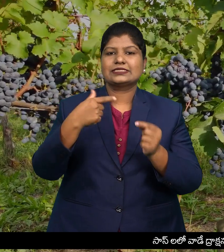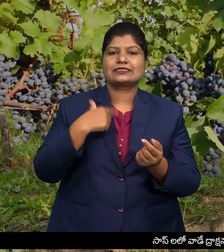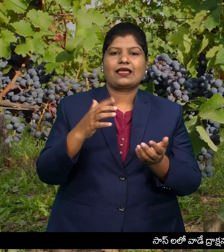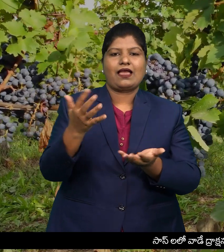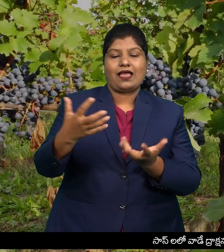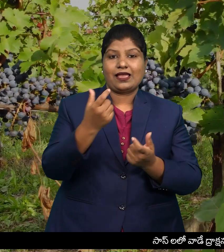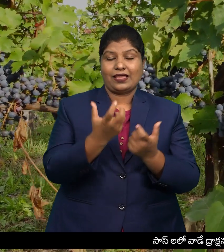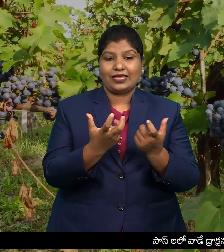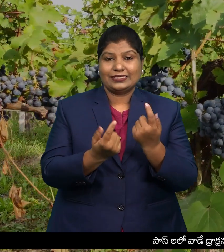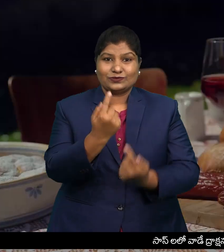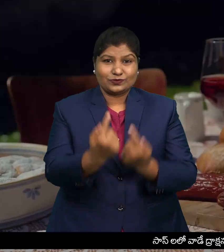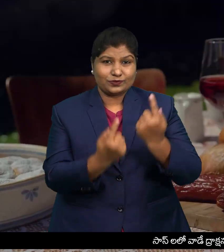జరుగుతుంది.